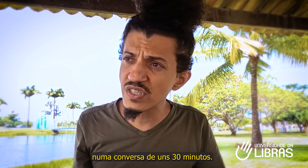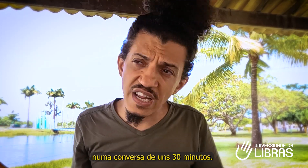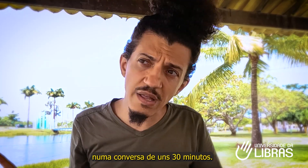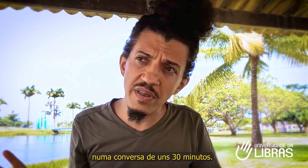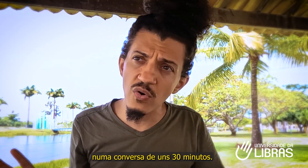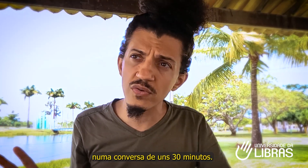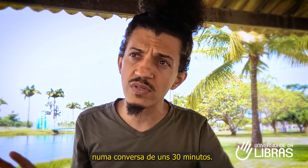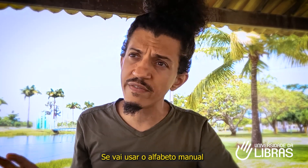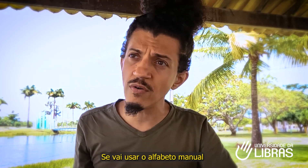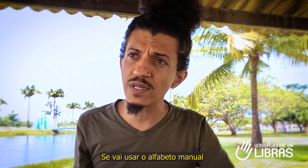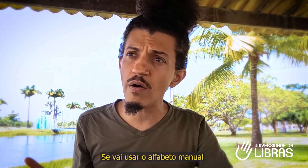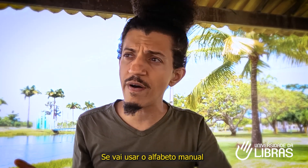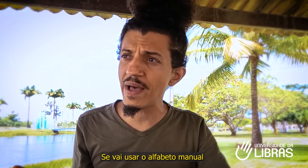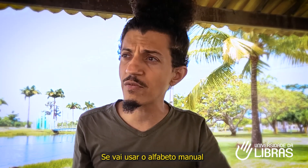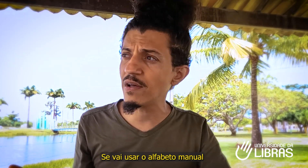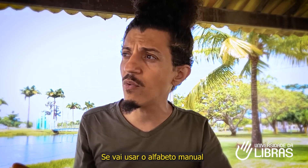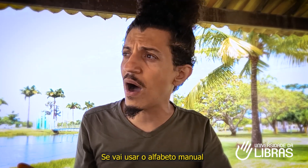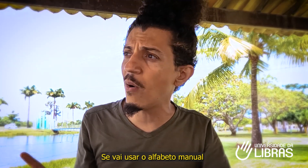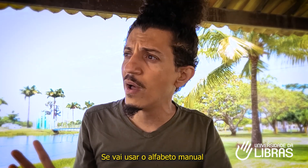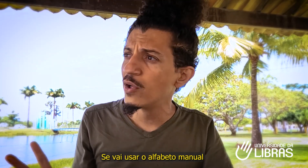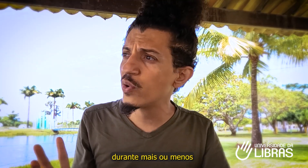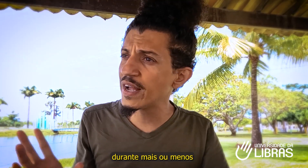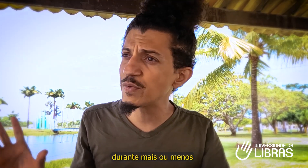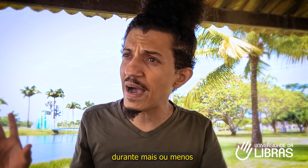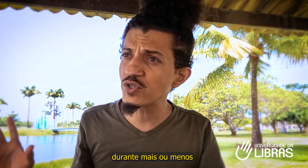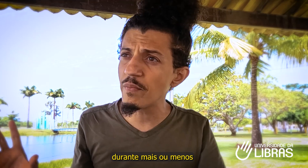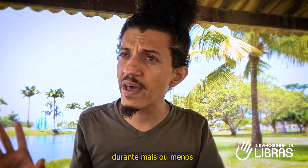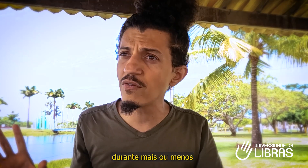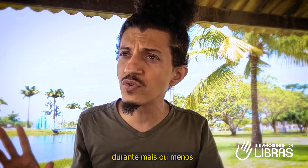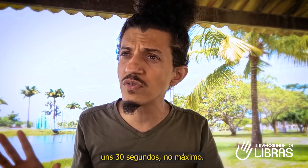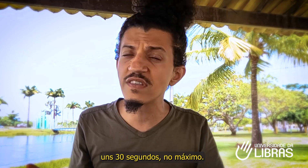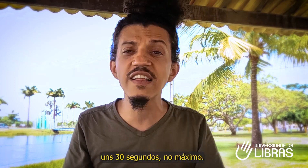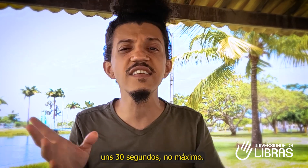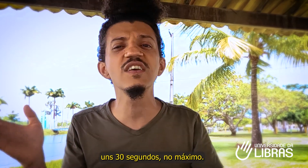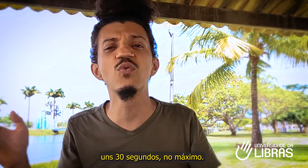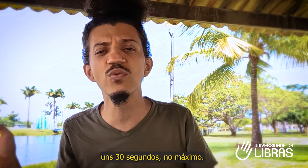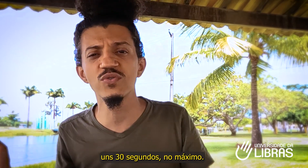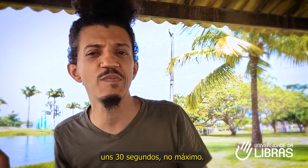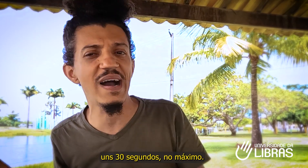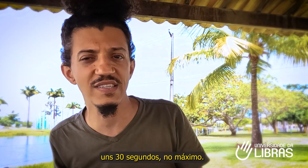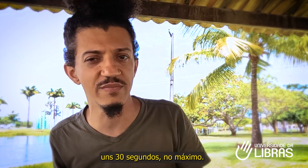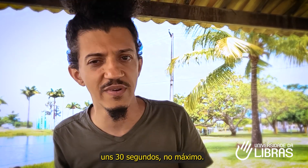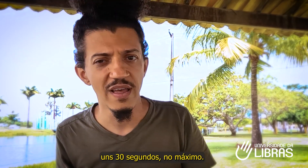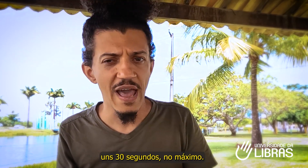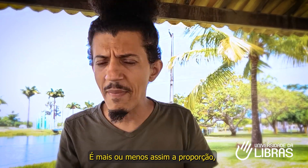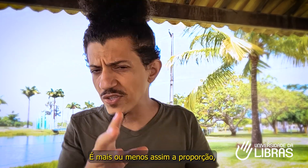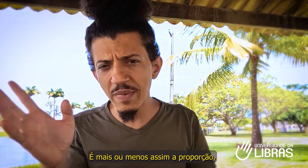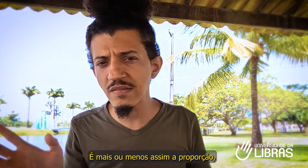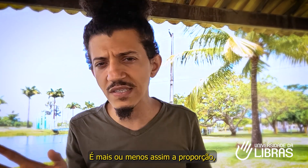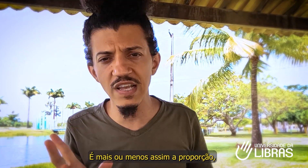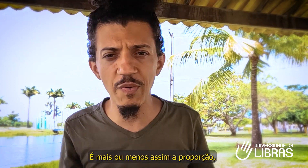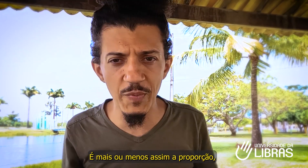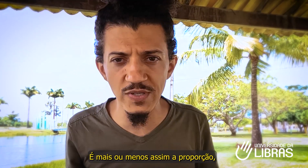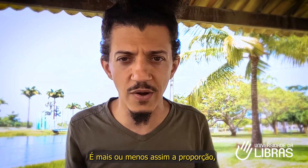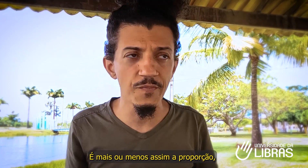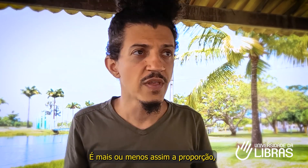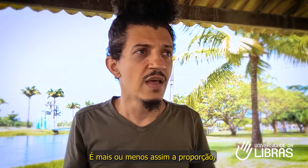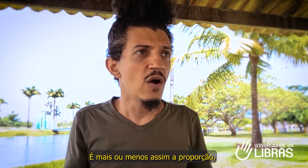30 minutos, você vai usar o alfabeto manual durante mais ou menos uns 30 segundos no máximo. É mais ou menos assim a proporção. Ou